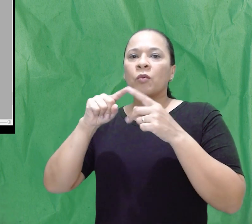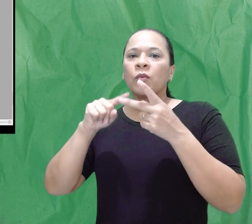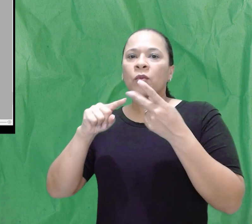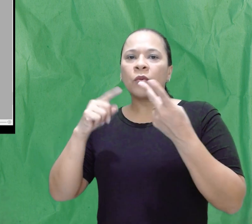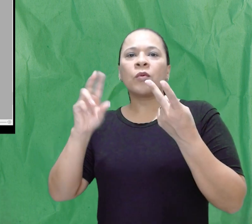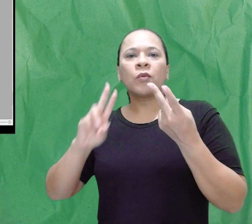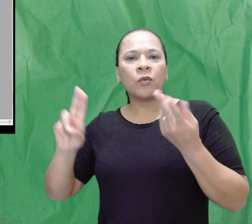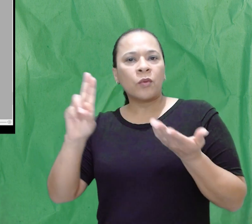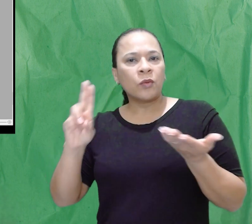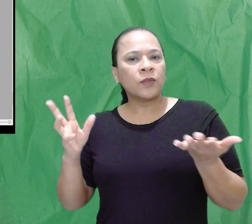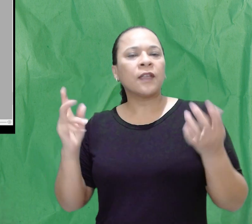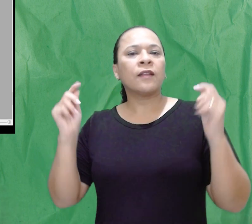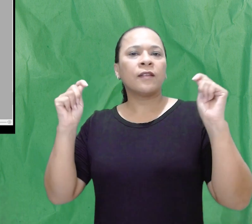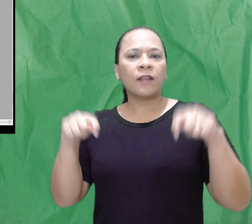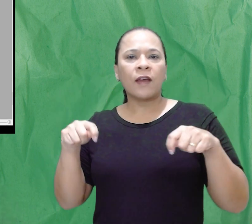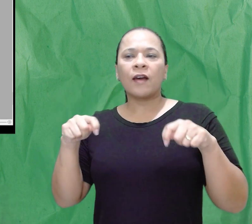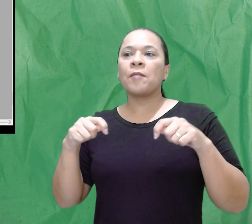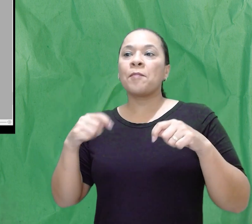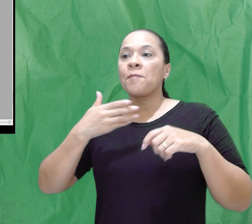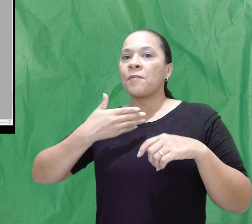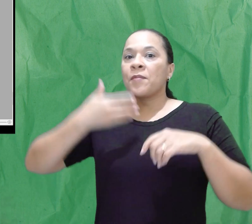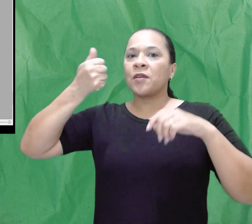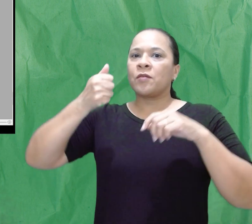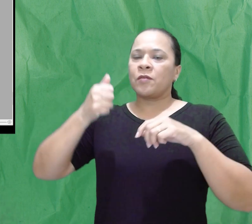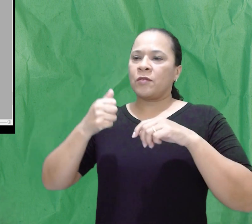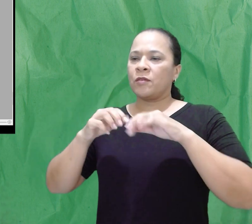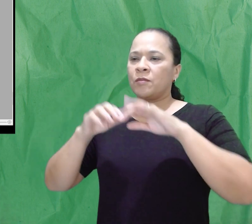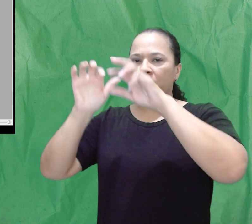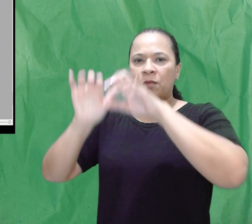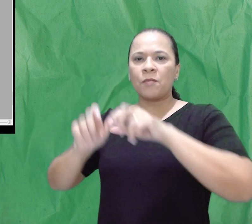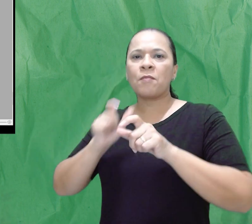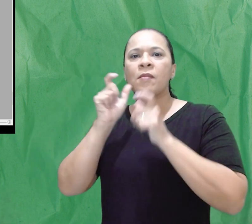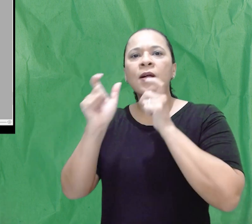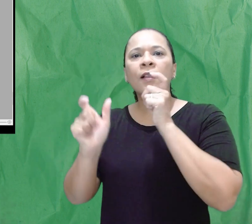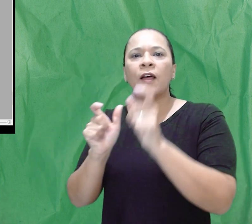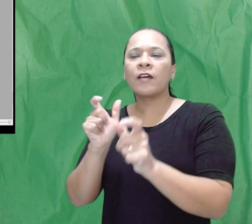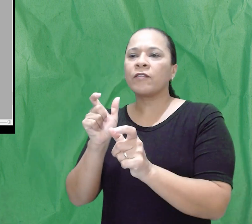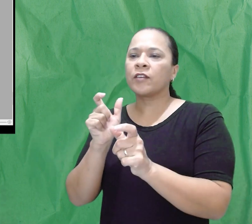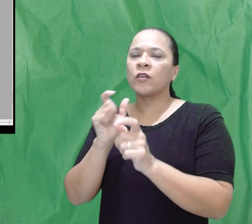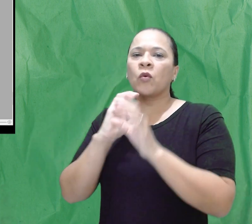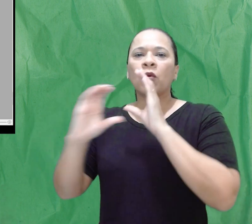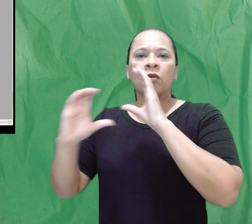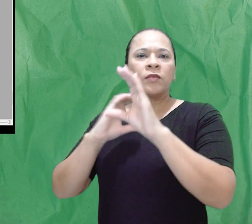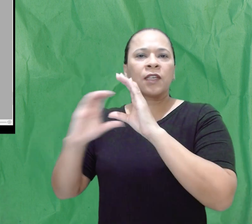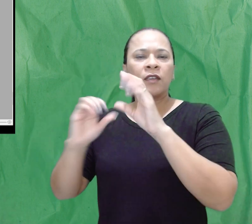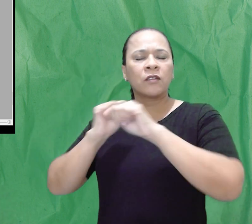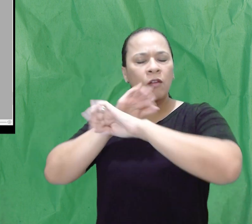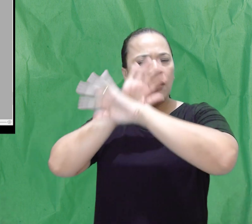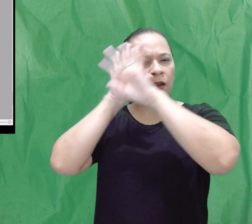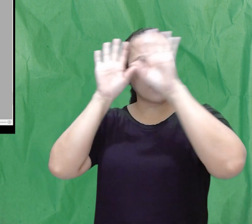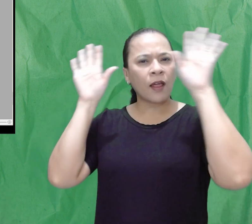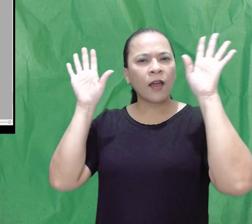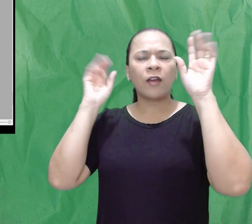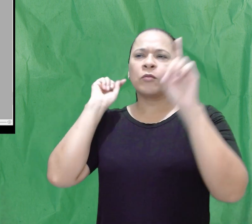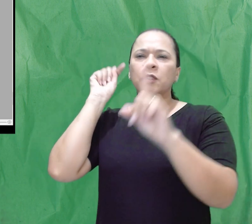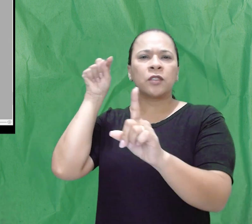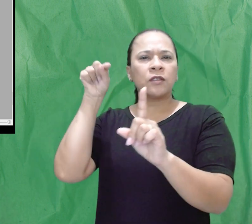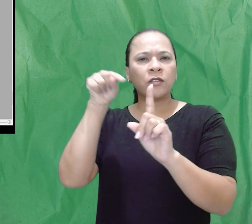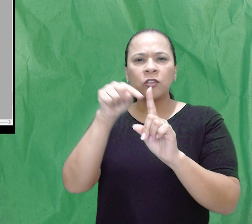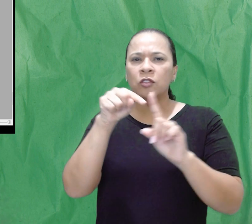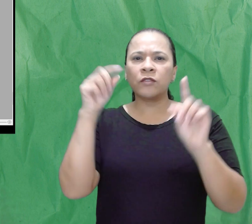e é cada vez mais importante saber escrever, porque a gente precisa saber se comunicar de uma forma